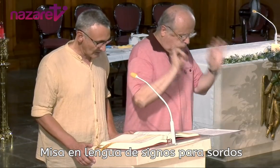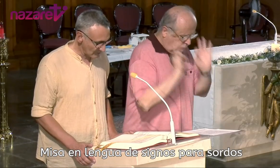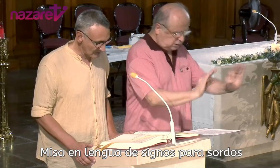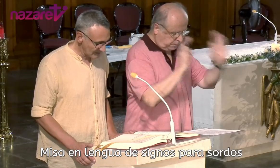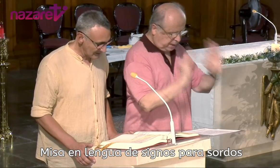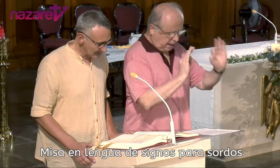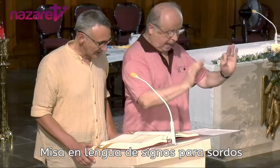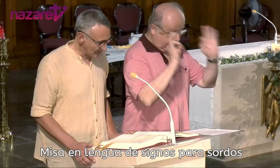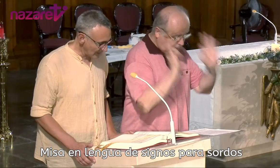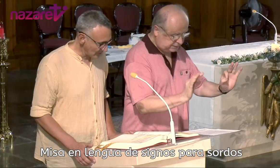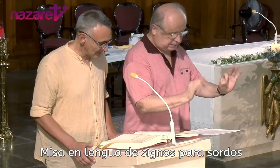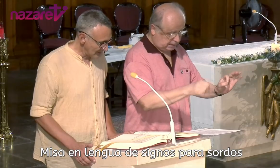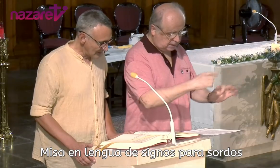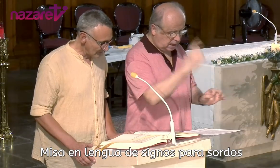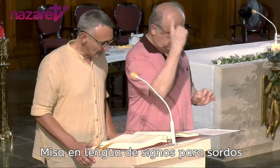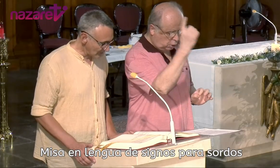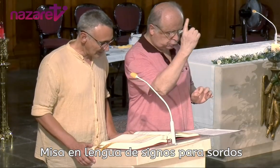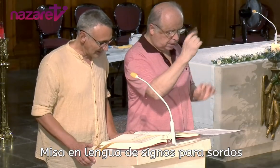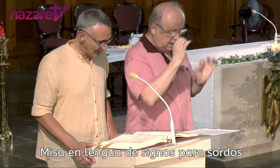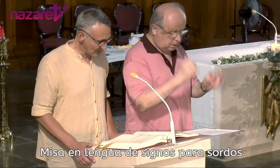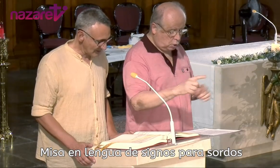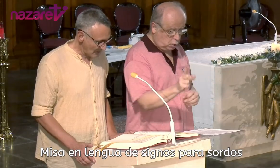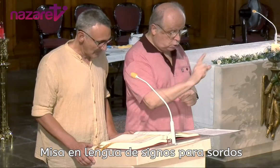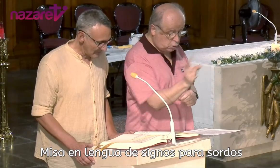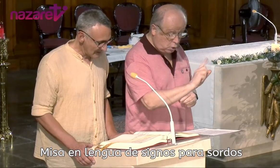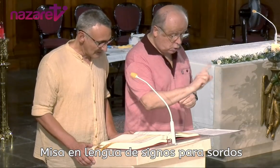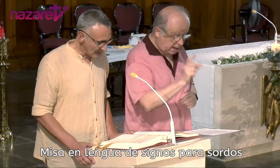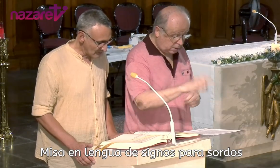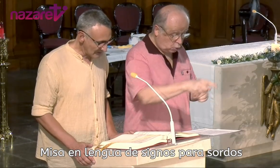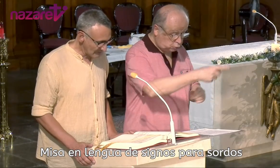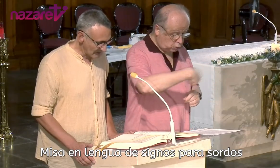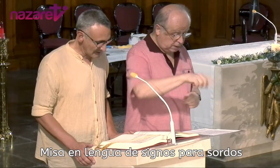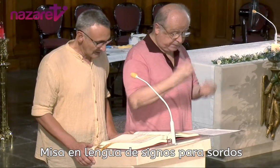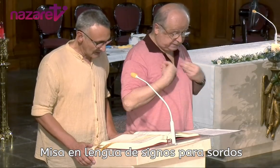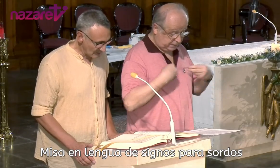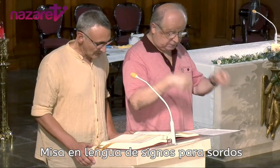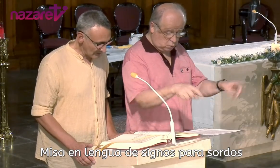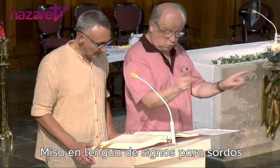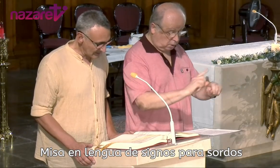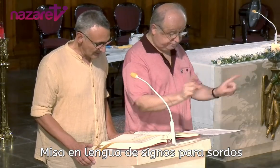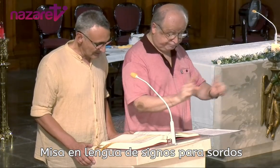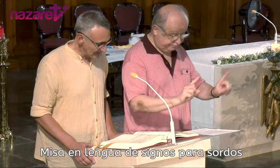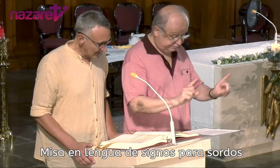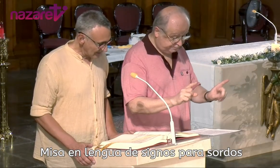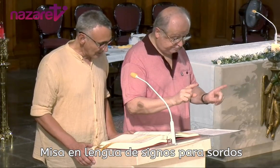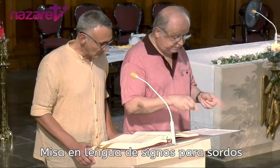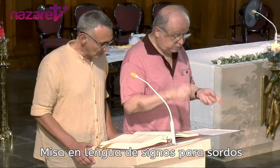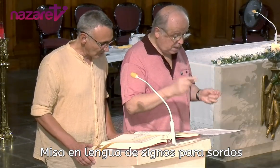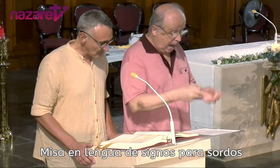abandonados, derribados, mas no aniquilados, llevando siempre en todas partes en el cuerpo la muerte